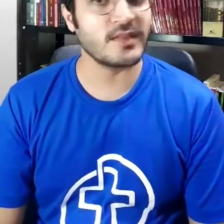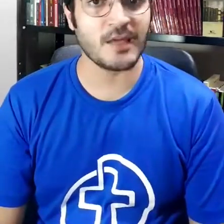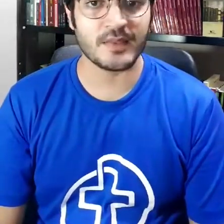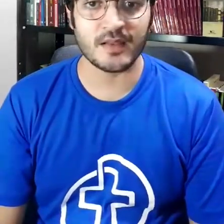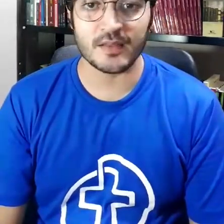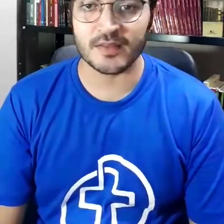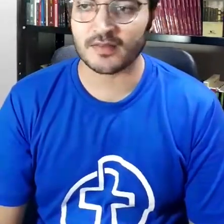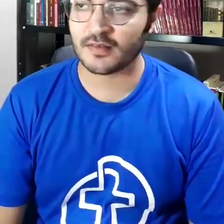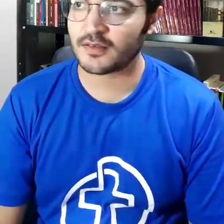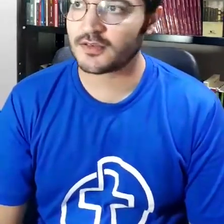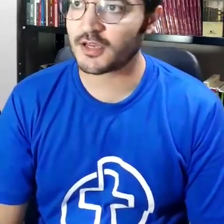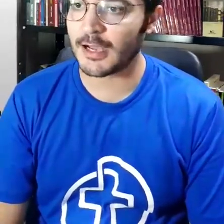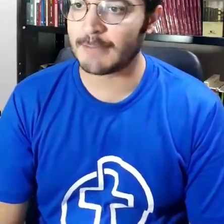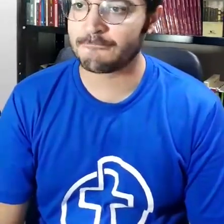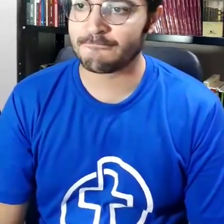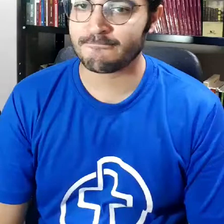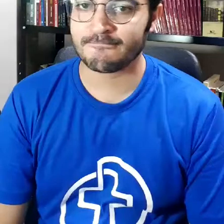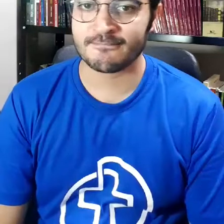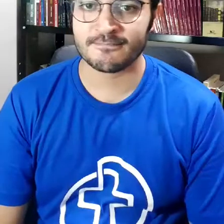intérprete em Libras chegar.